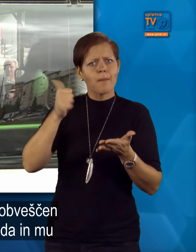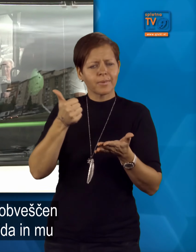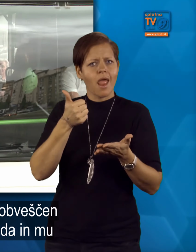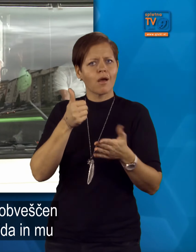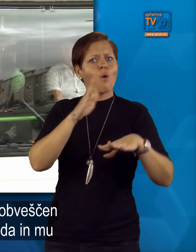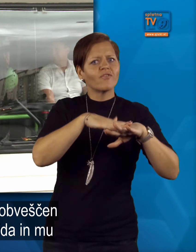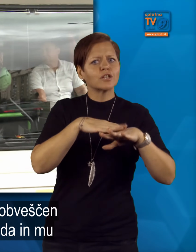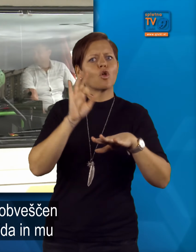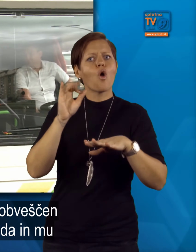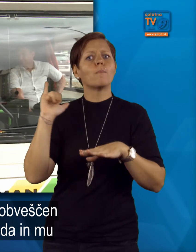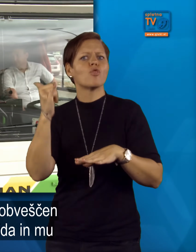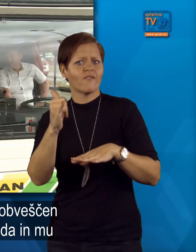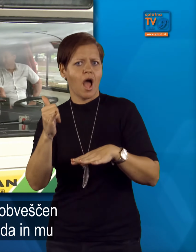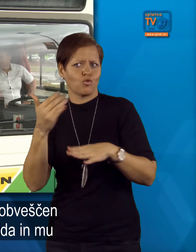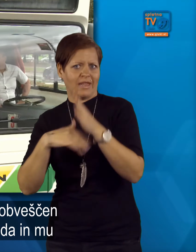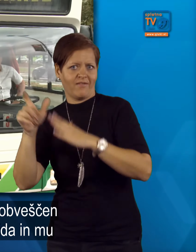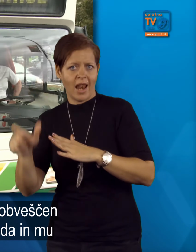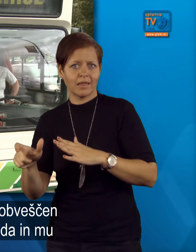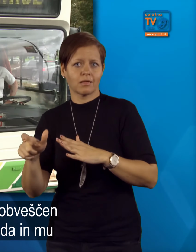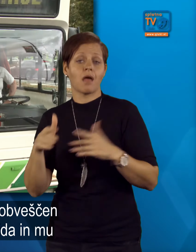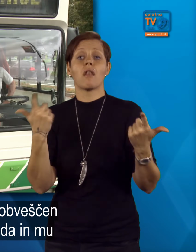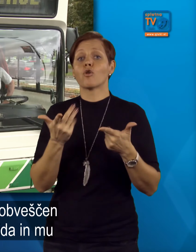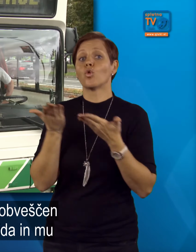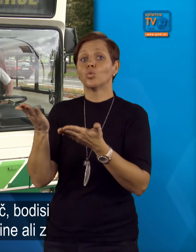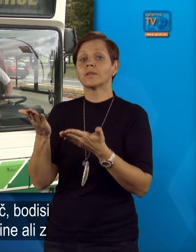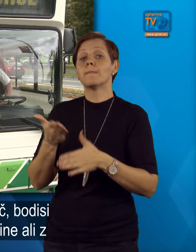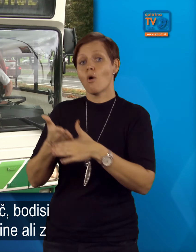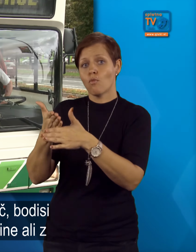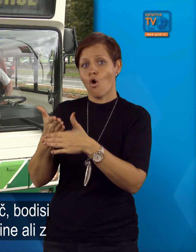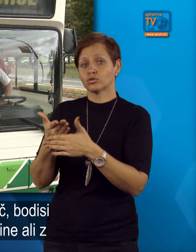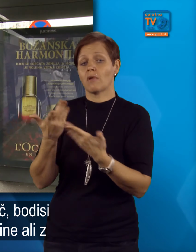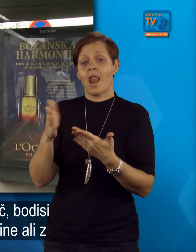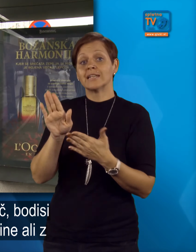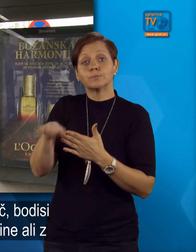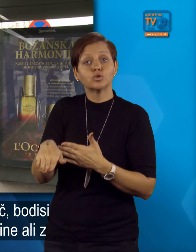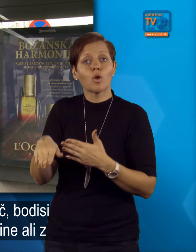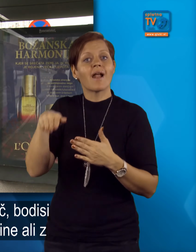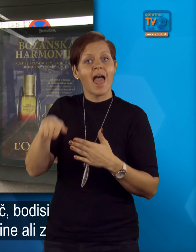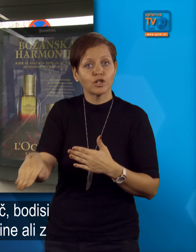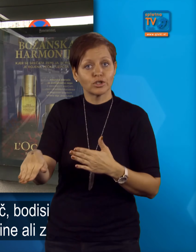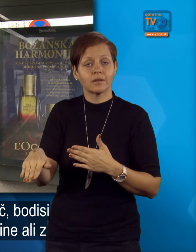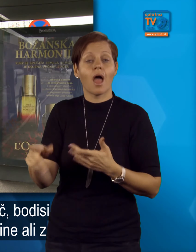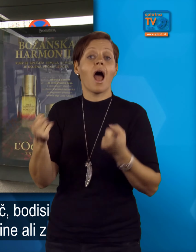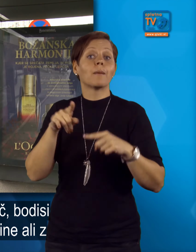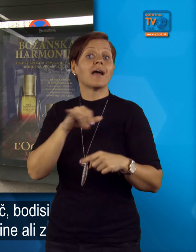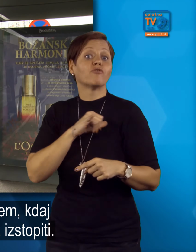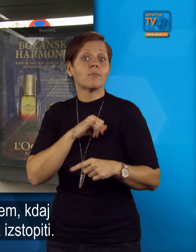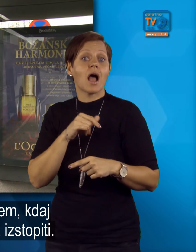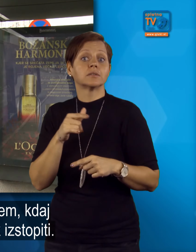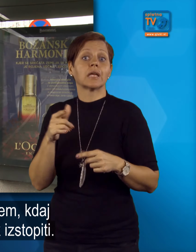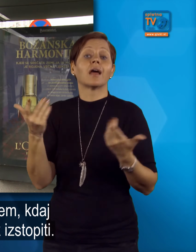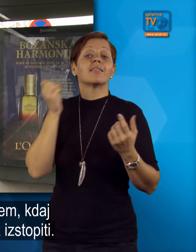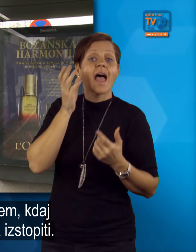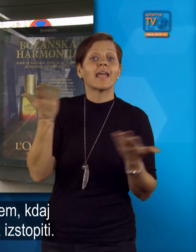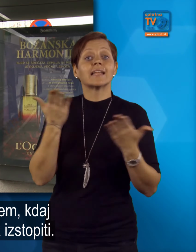Voznik je vnaprej obveščen o potovanju invalida in mu lahko nudi pomoč, bodisi s spustom klančine ali z